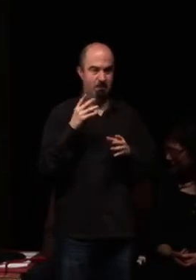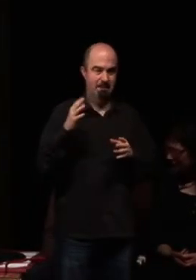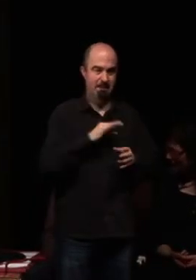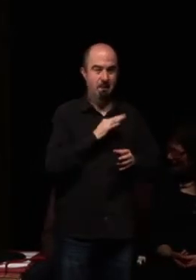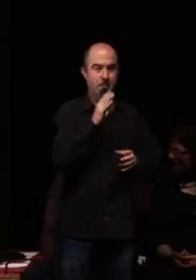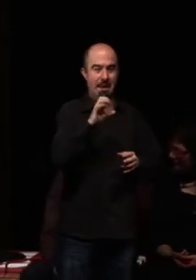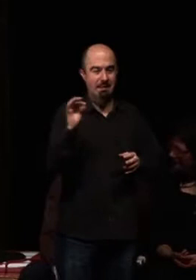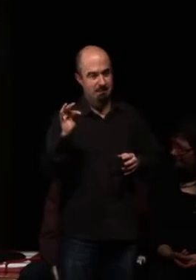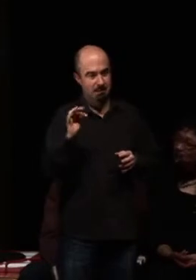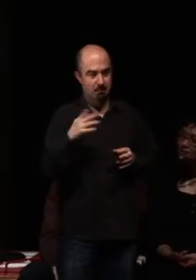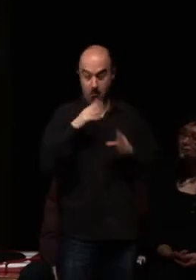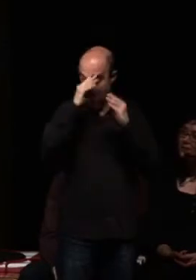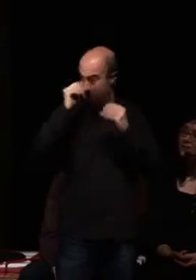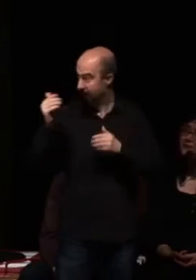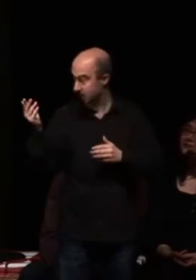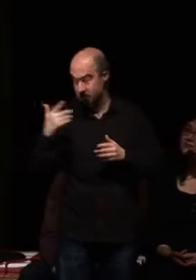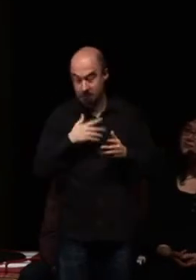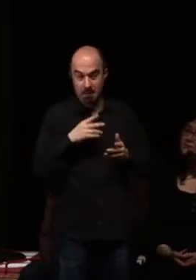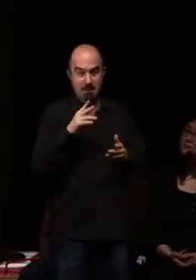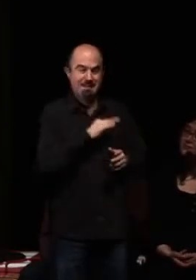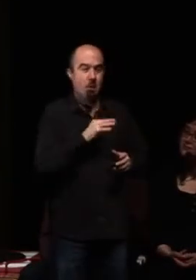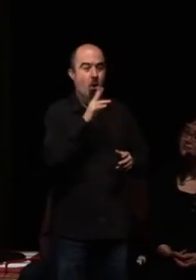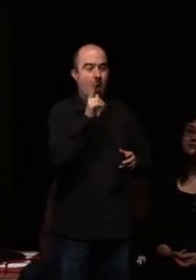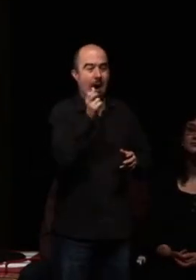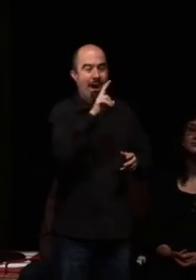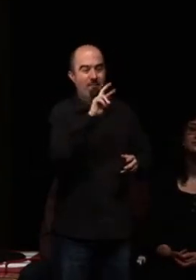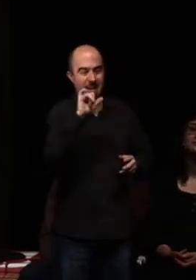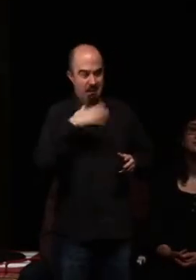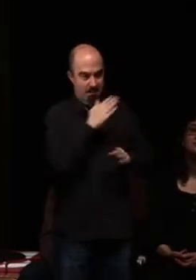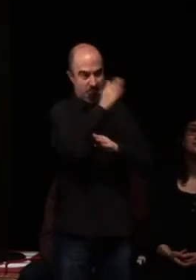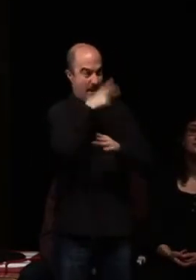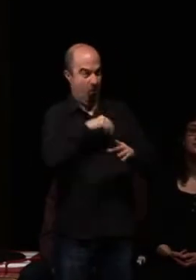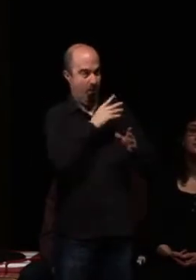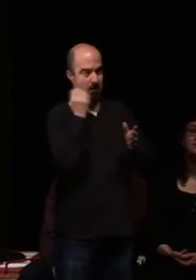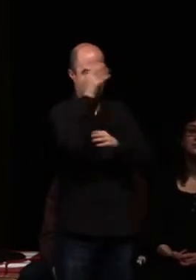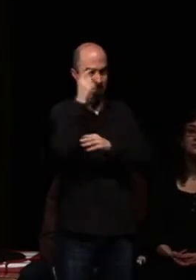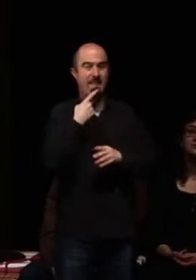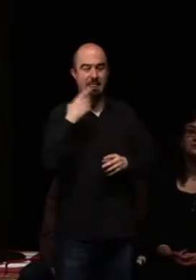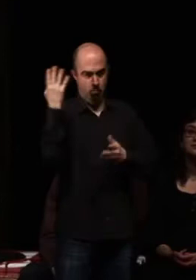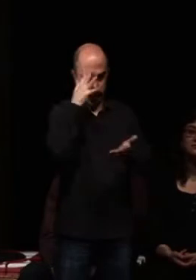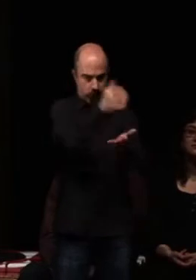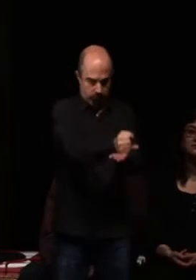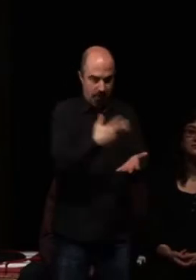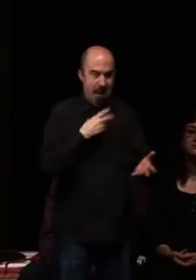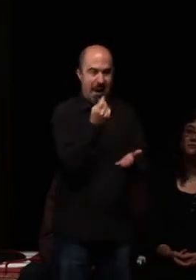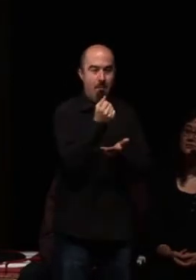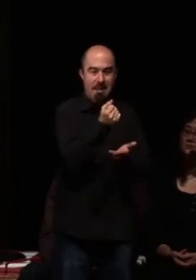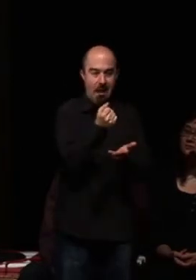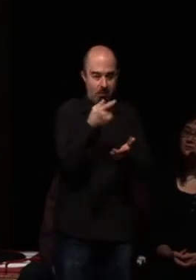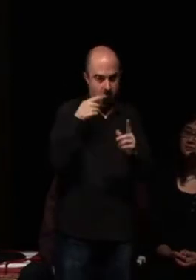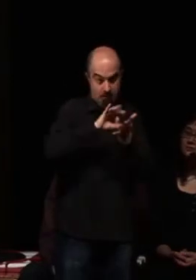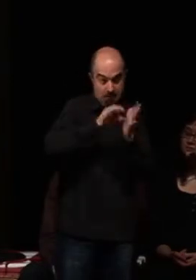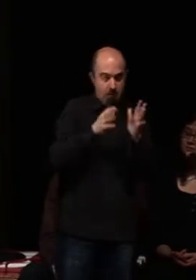Thomas Piketty oblida, com li recorda David Harvey, aquests dies que està d'atur per Europa. I això què vol dir? Pues que el capital i el capitalisme són moltes